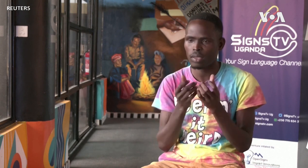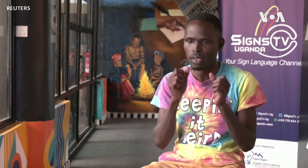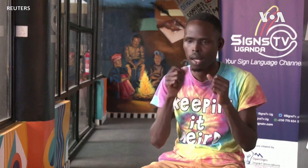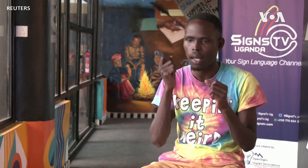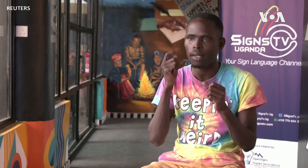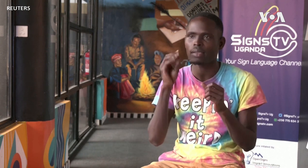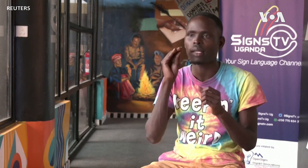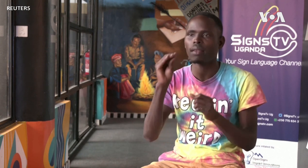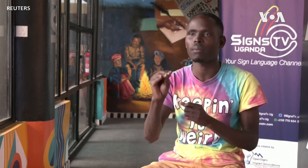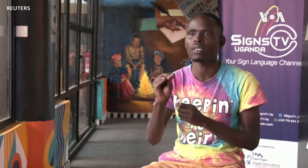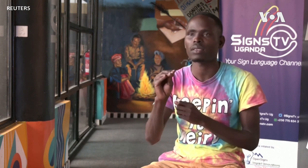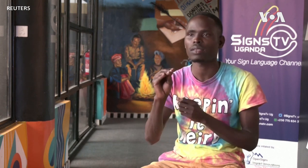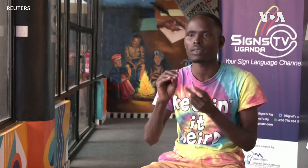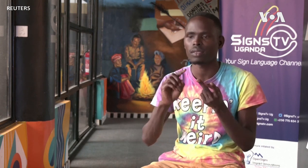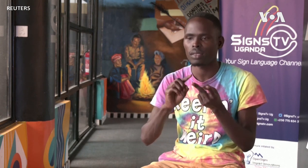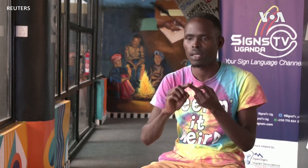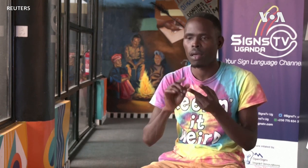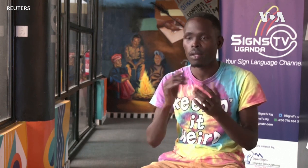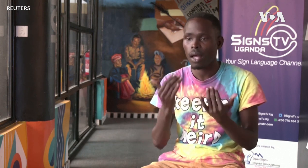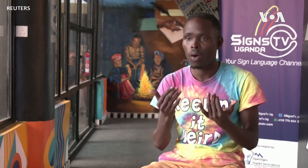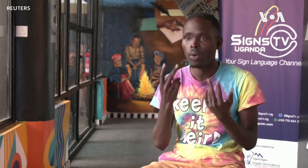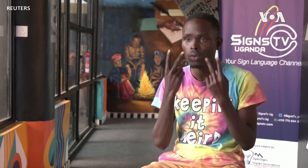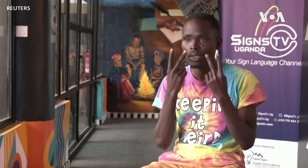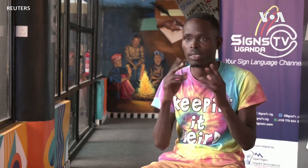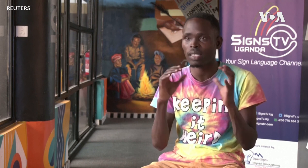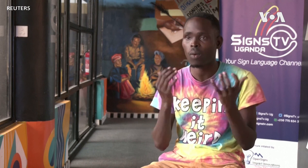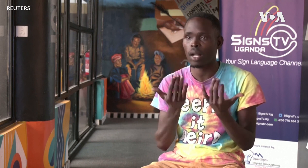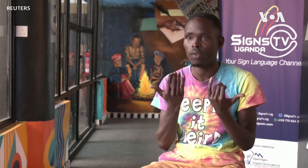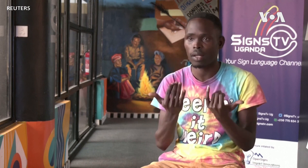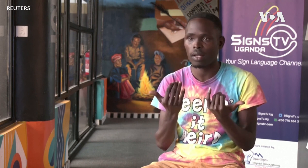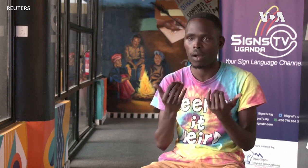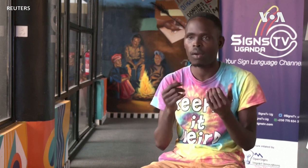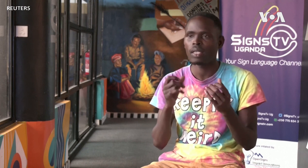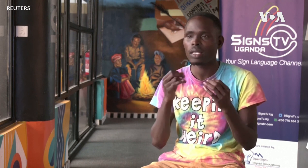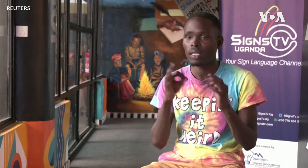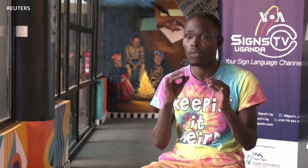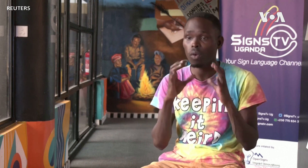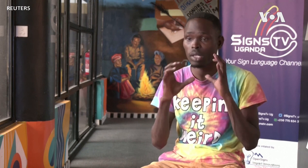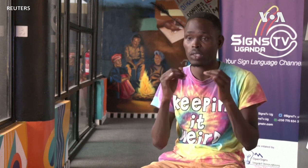soit en mesure de comprendre le message que vous transmettez et nous croyons que si l'information est inclusive pour tout le monde,